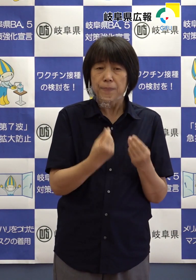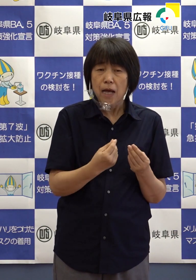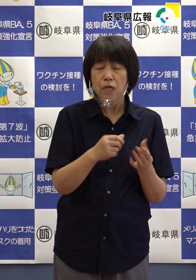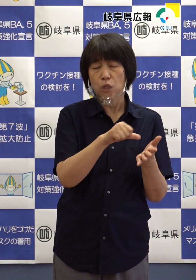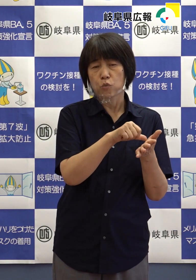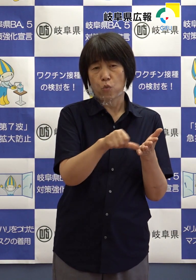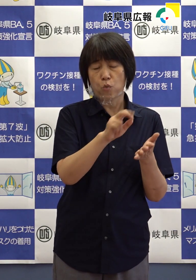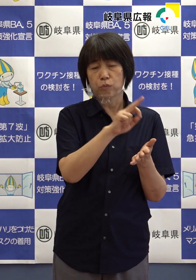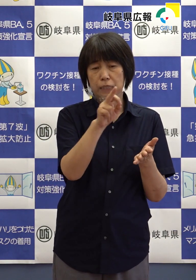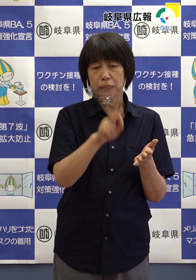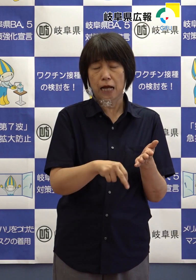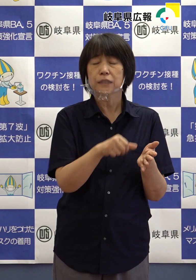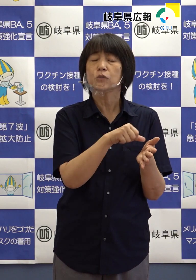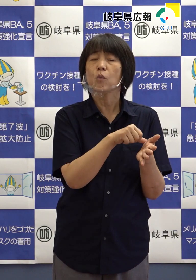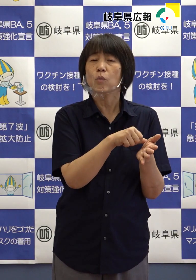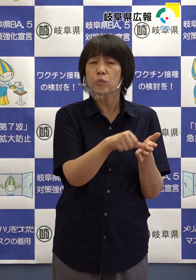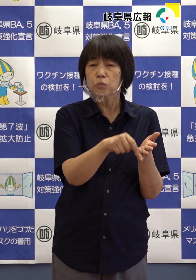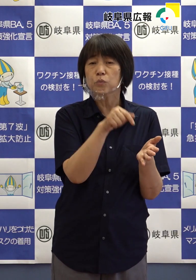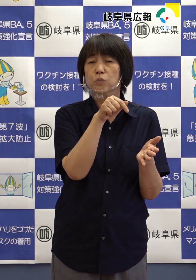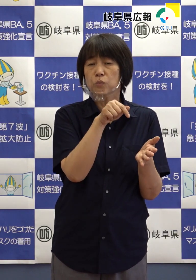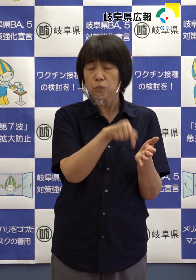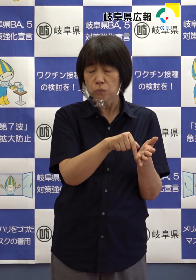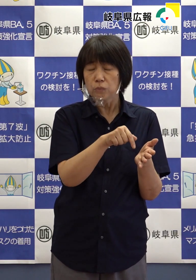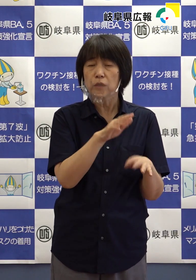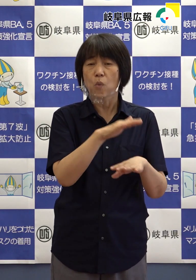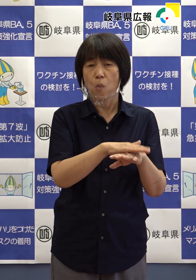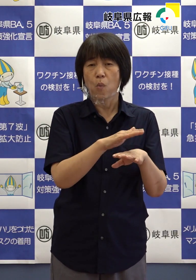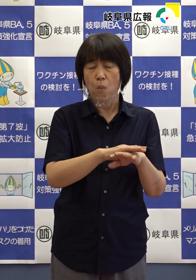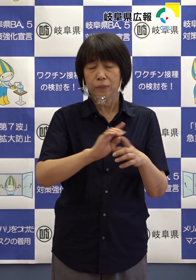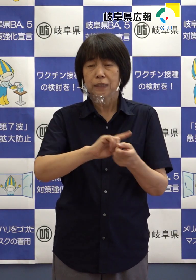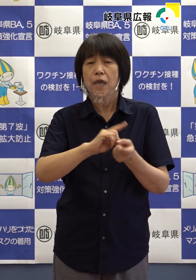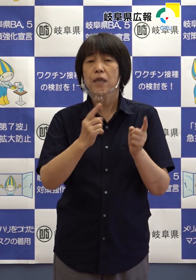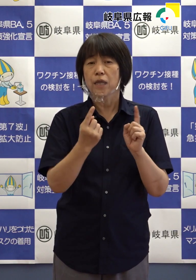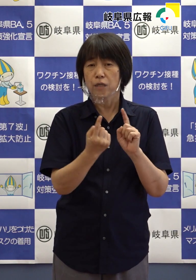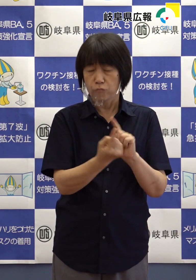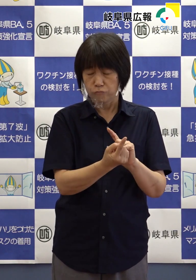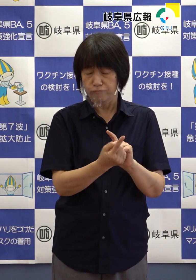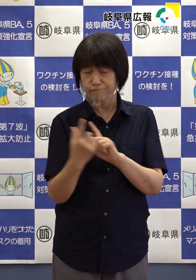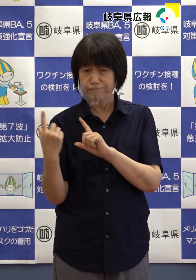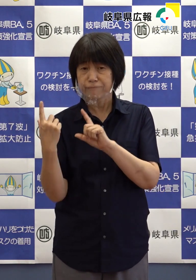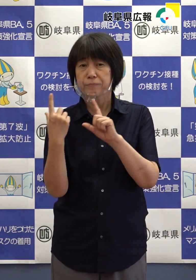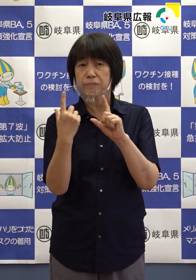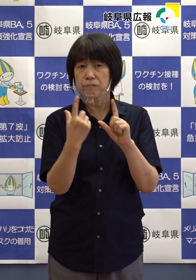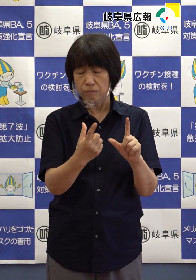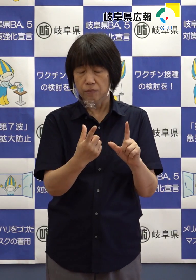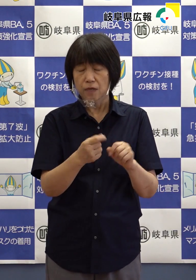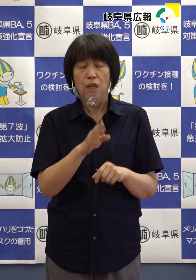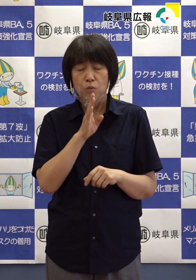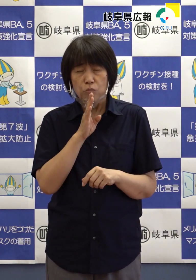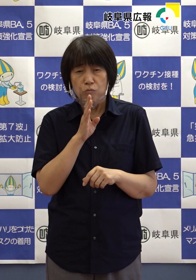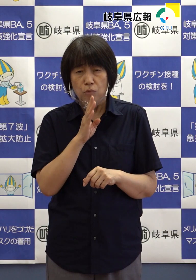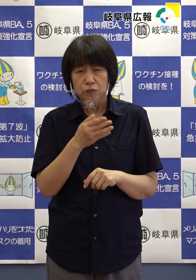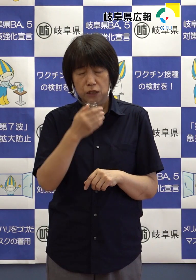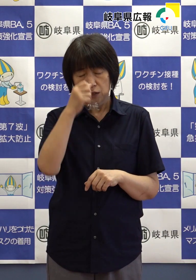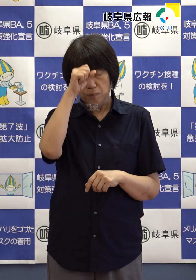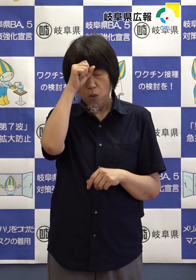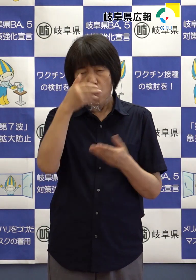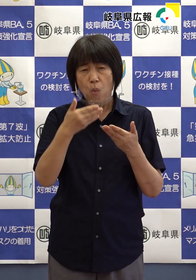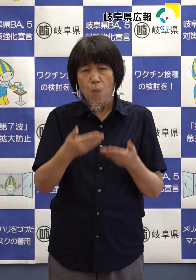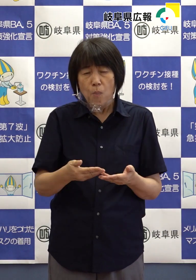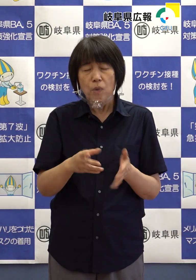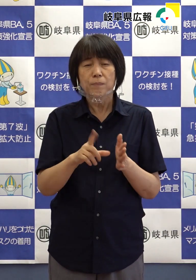極みをつけて本当に思う人はやっぱりしっかりその後本来のラインに乗せるという意味なんですね